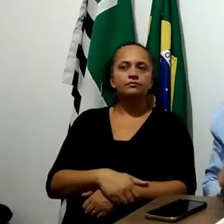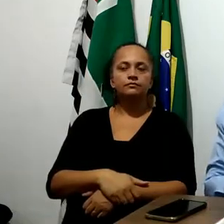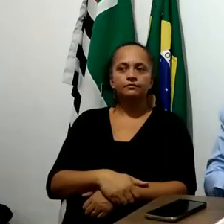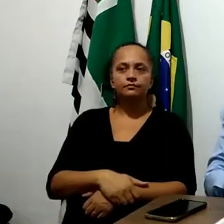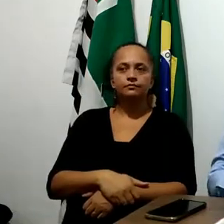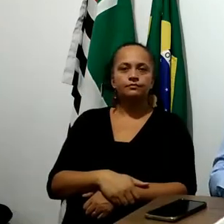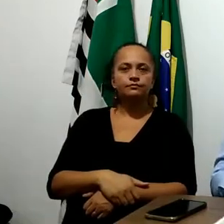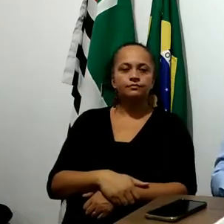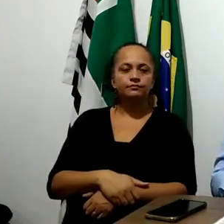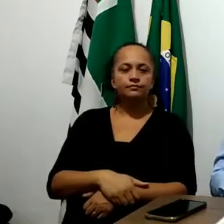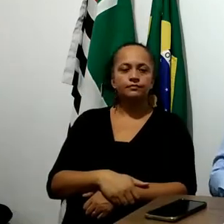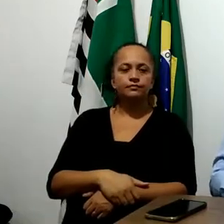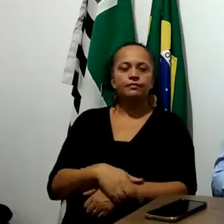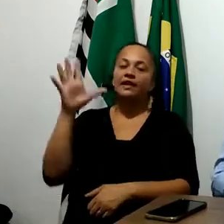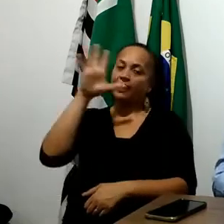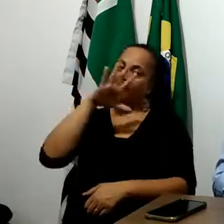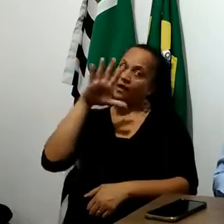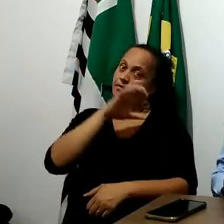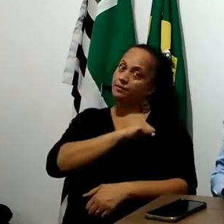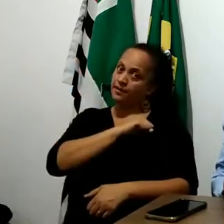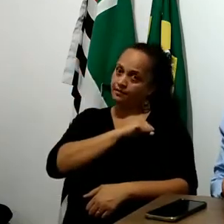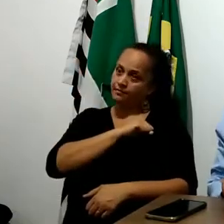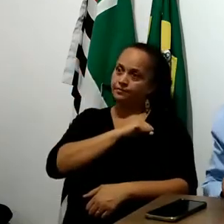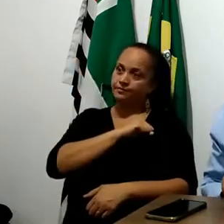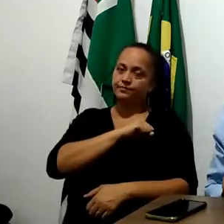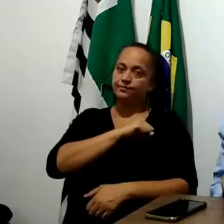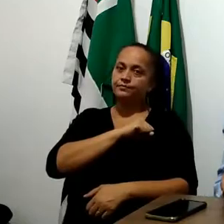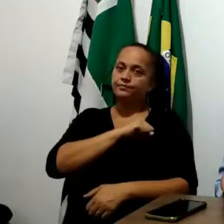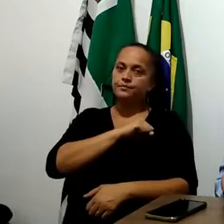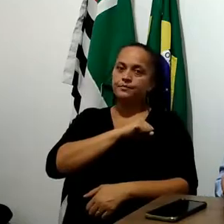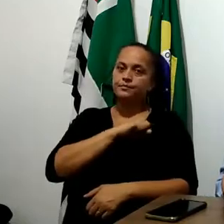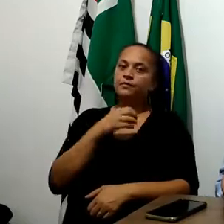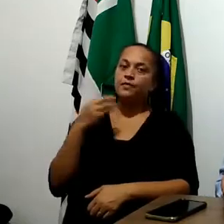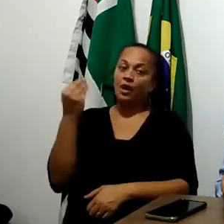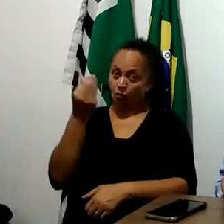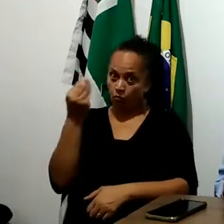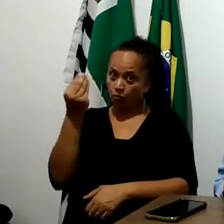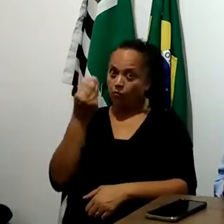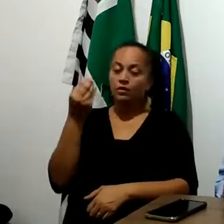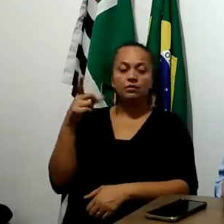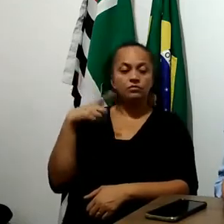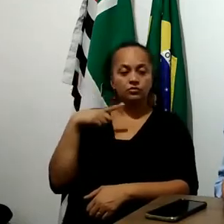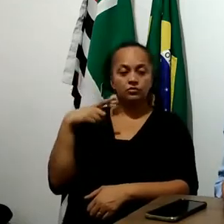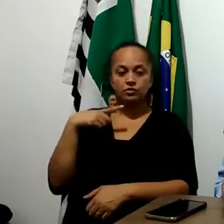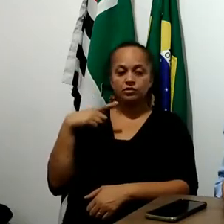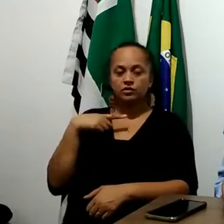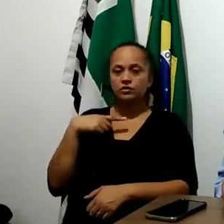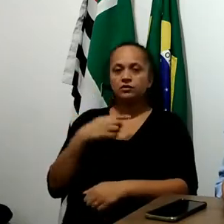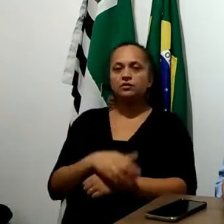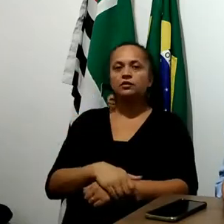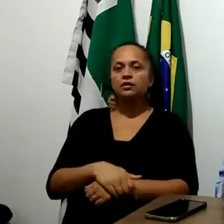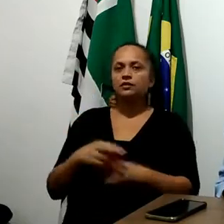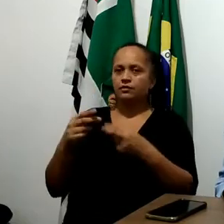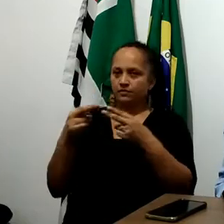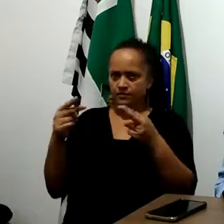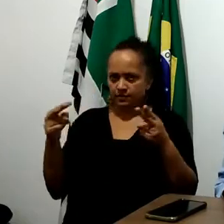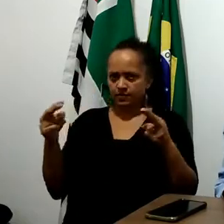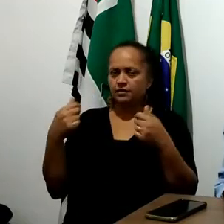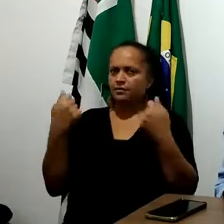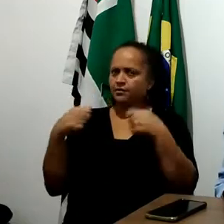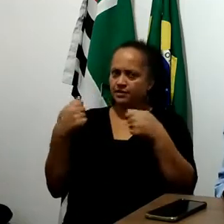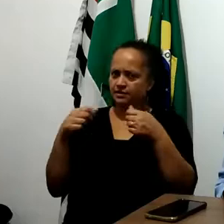diz assim: amados, quando empregava toda a diligência em escrever-vos acerca da vossa